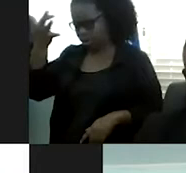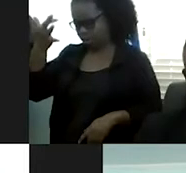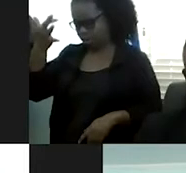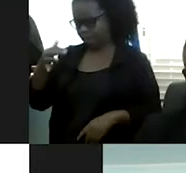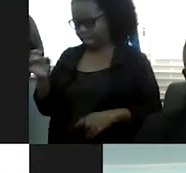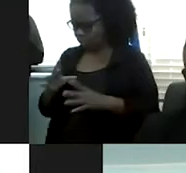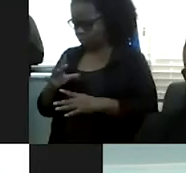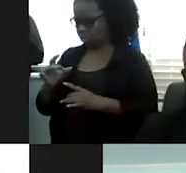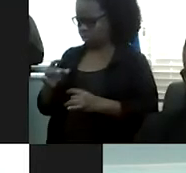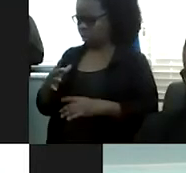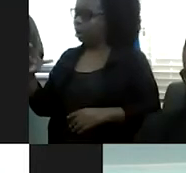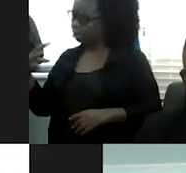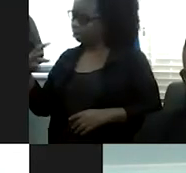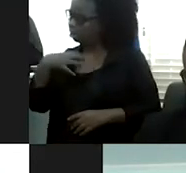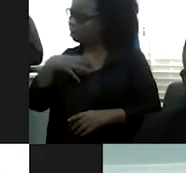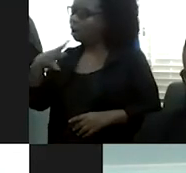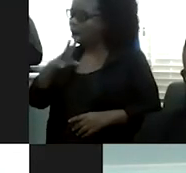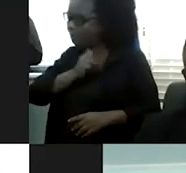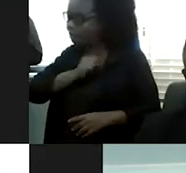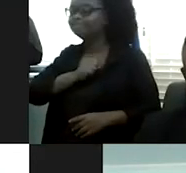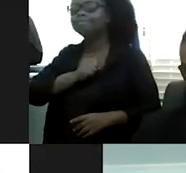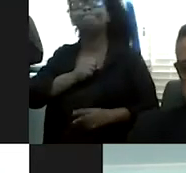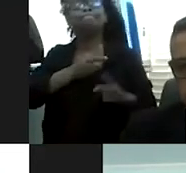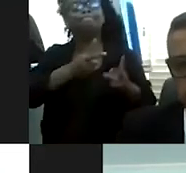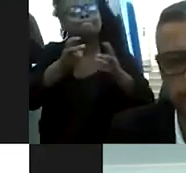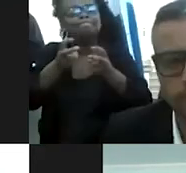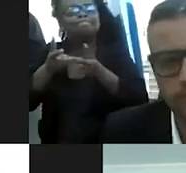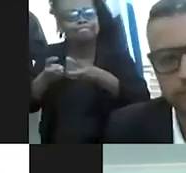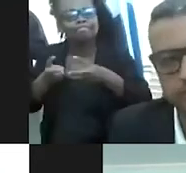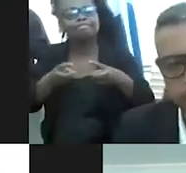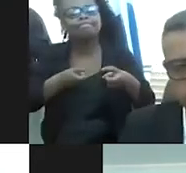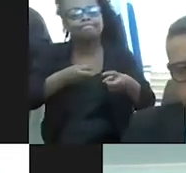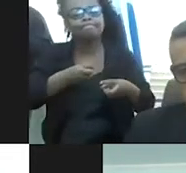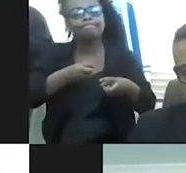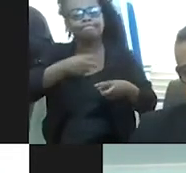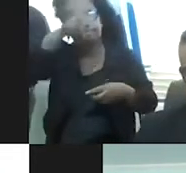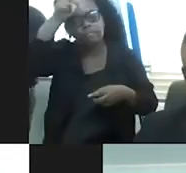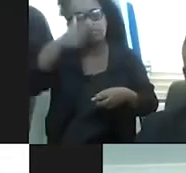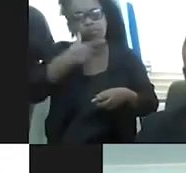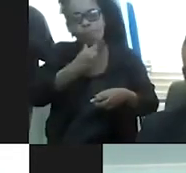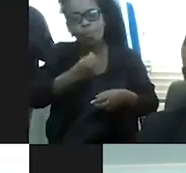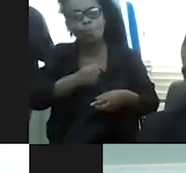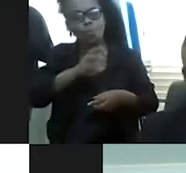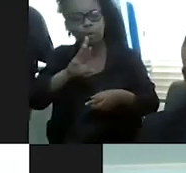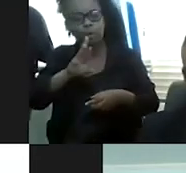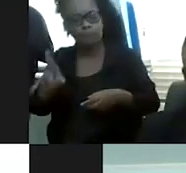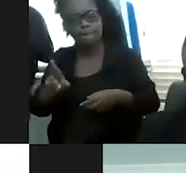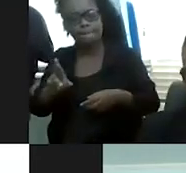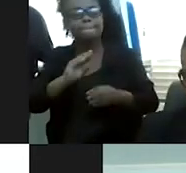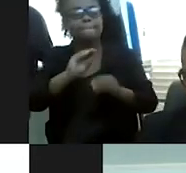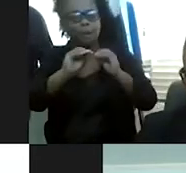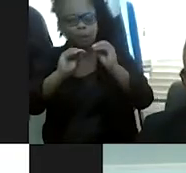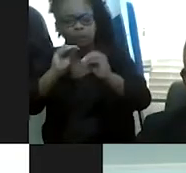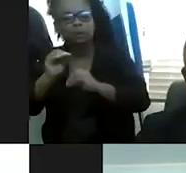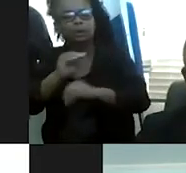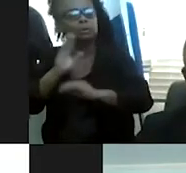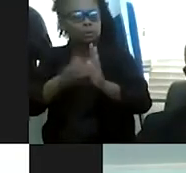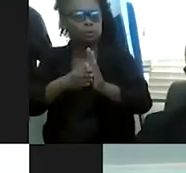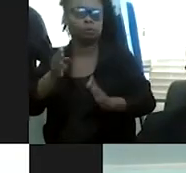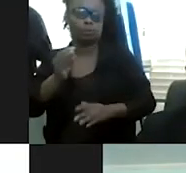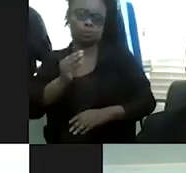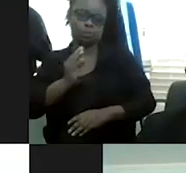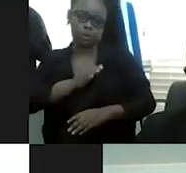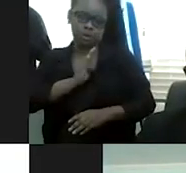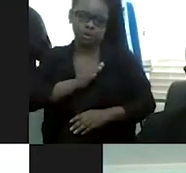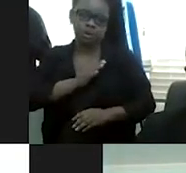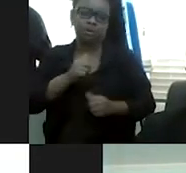bem feito. E assim eu vejo meu prefeito Austin Reis. Um beijo no coração de cada um de vocês. Ficam com Deus. Um